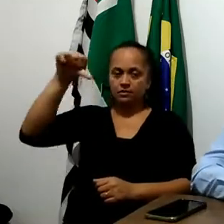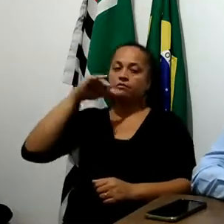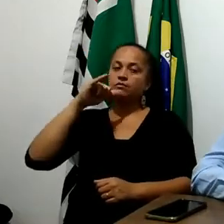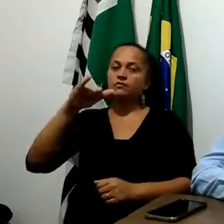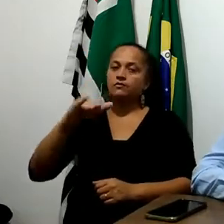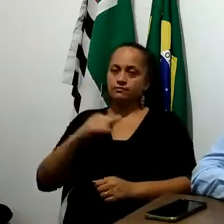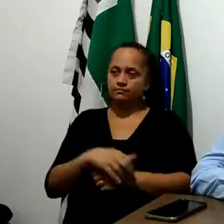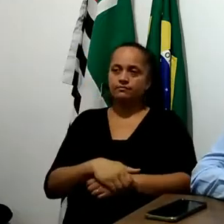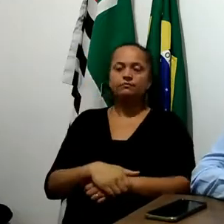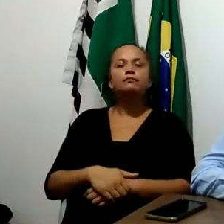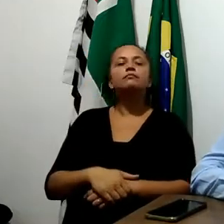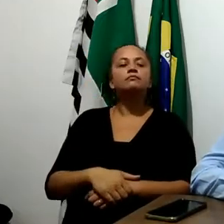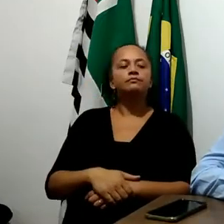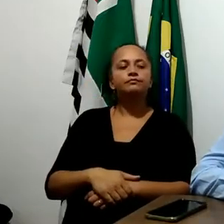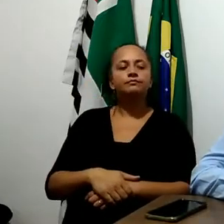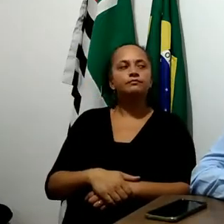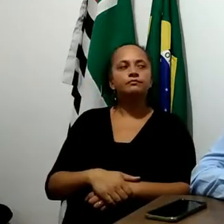assim: